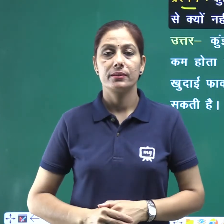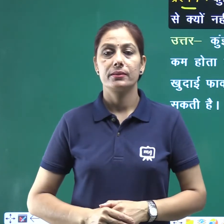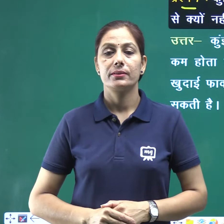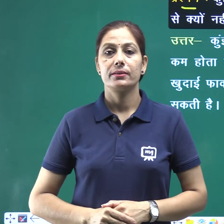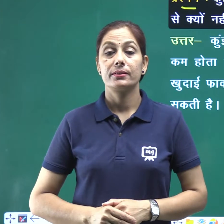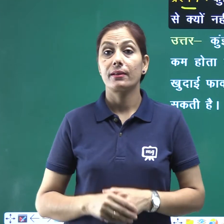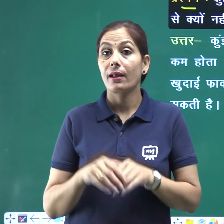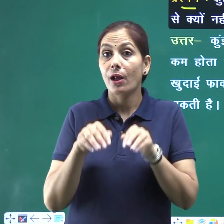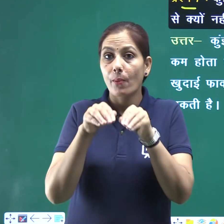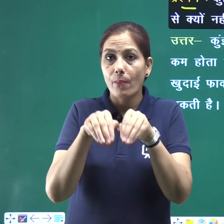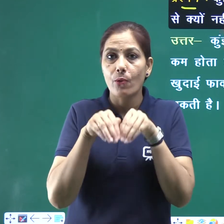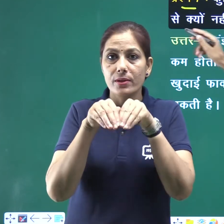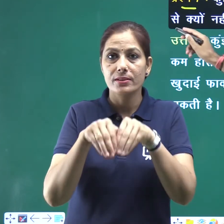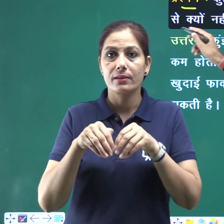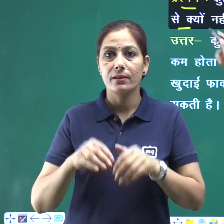फावड़े से